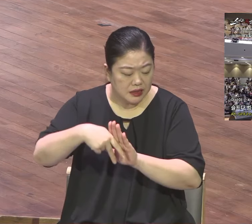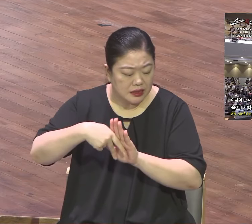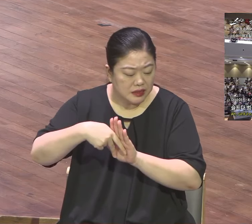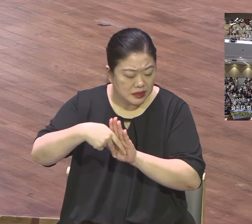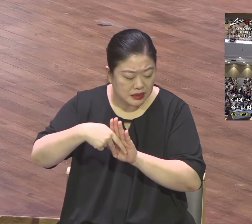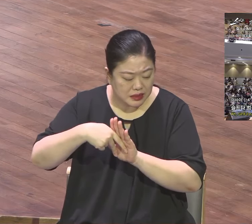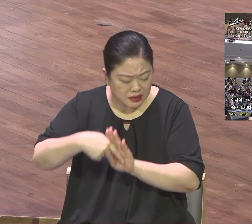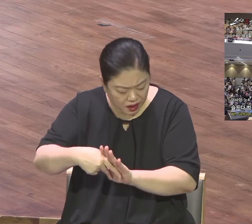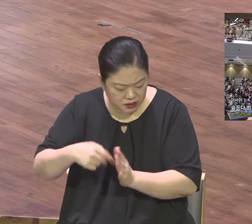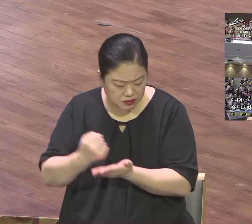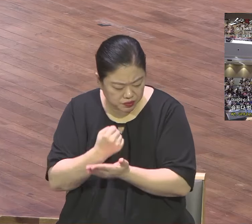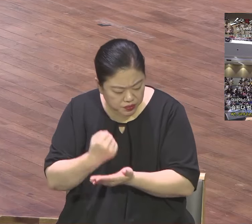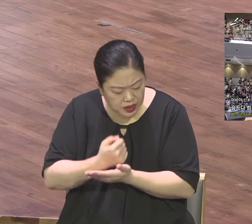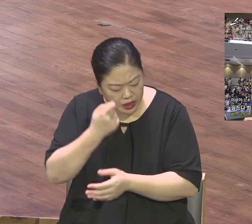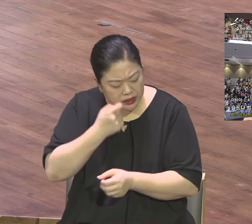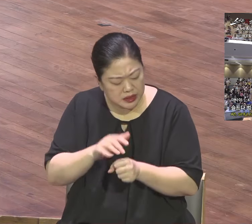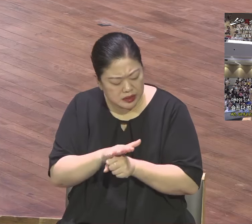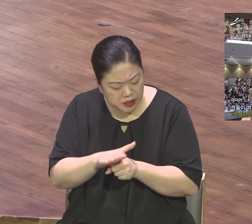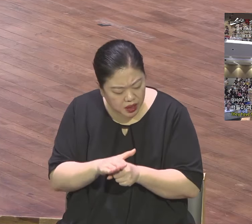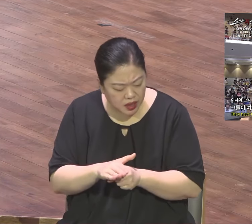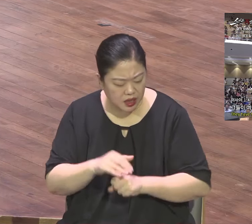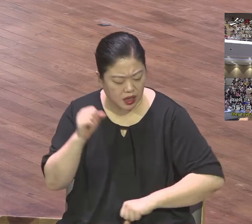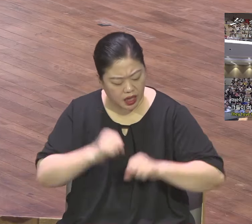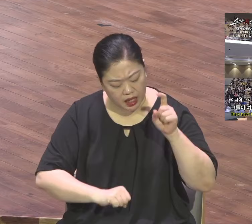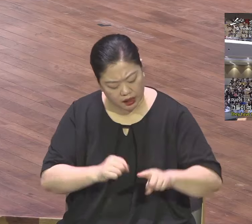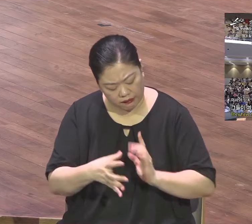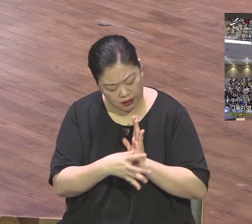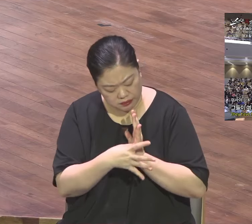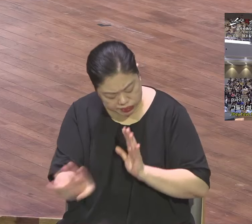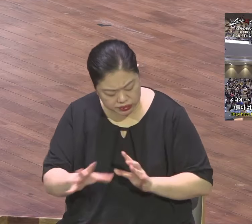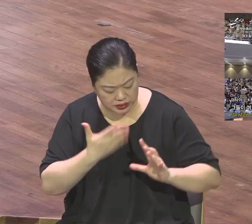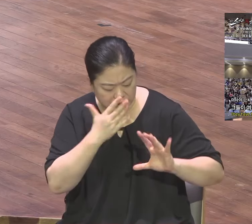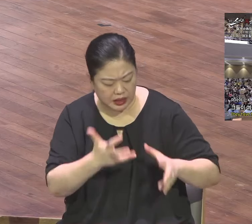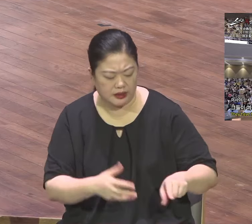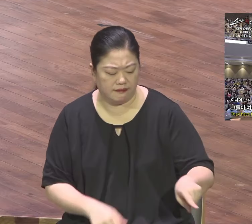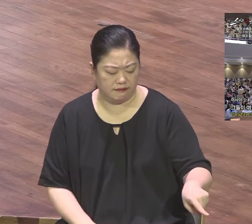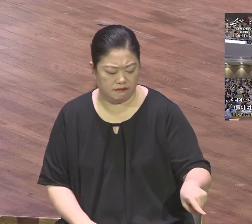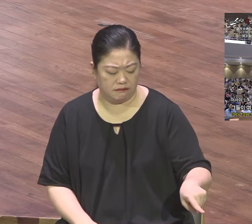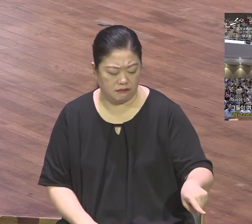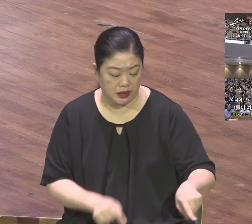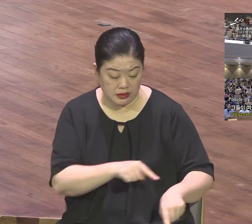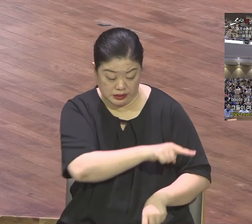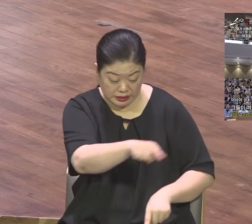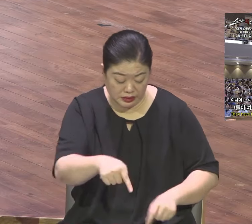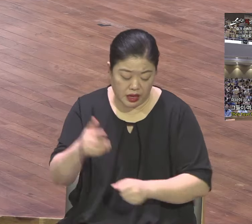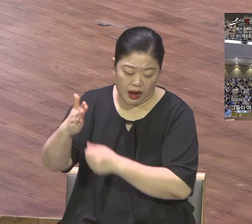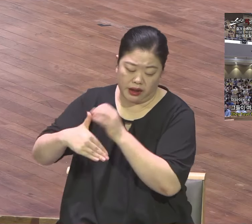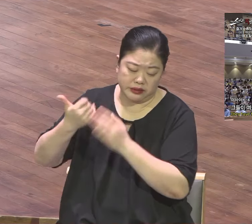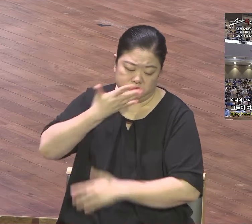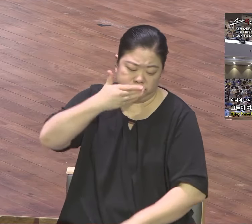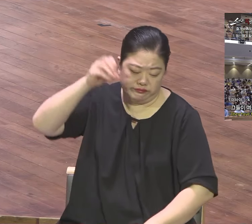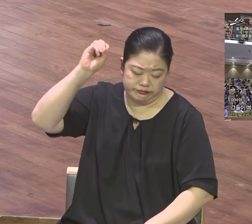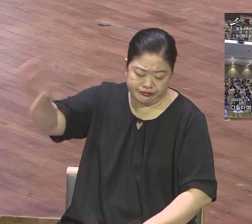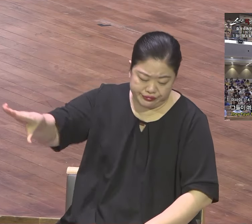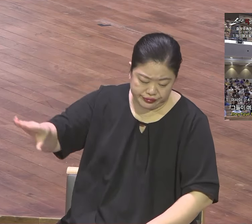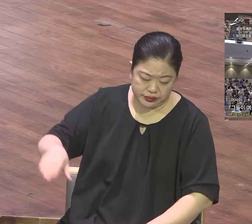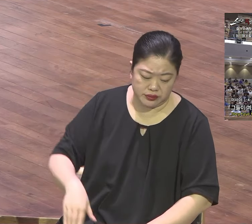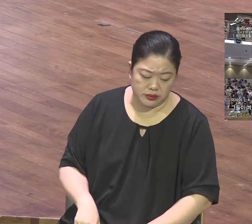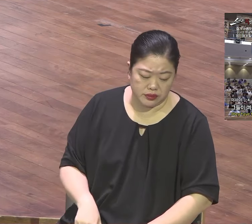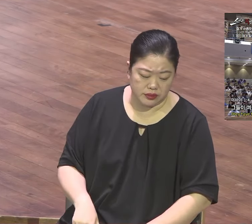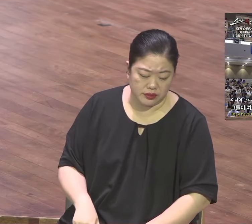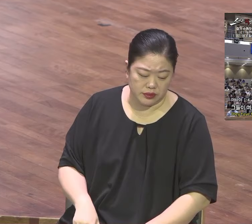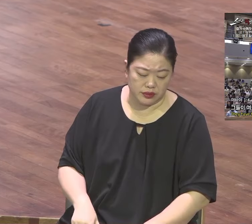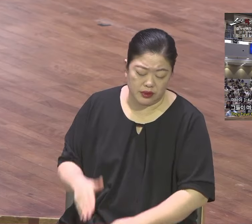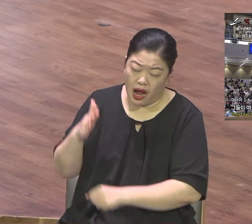행악의 종자요, 행위가 부패한 자식이로다. 그들이 여호와를 버리며 이스라엘의 거룩하신 일을 만홀히